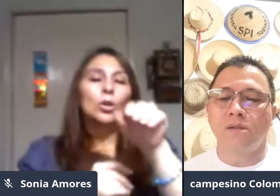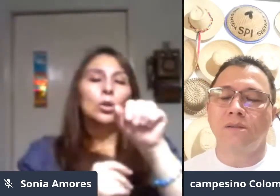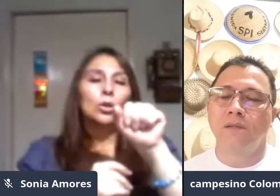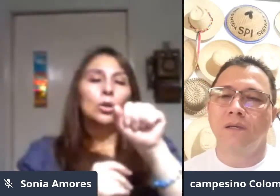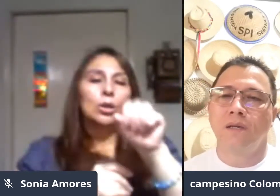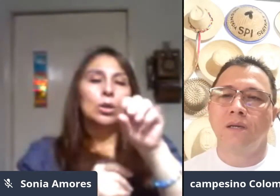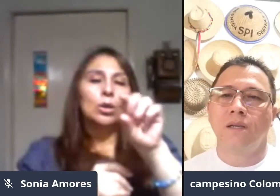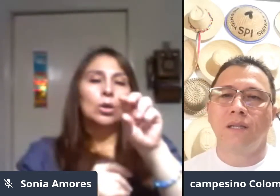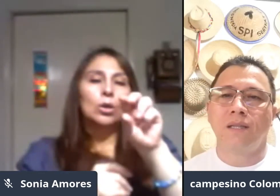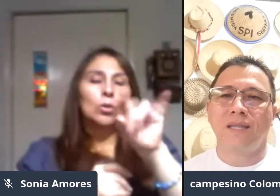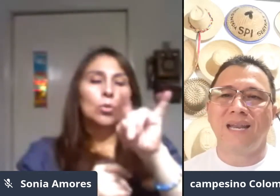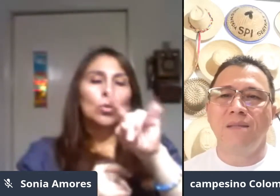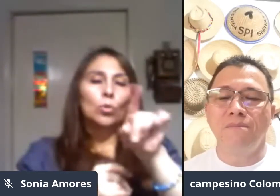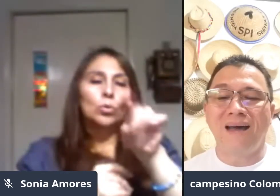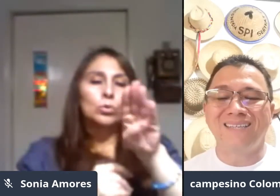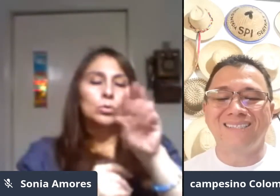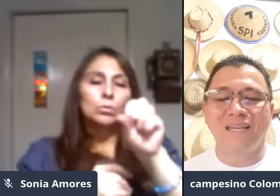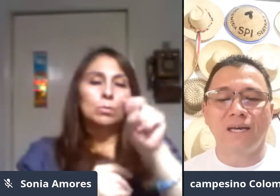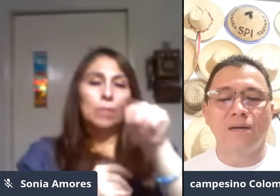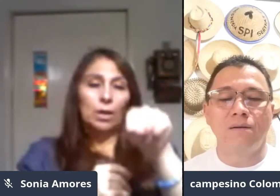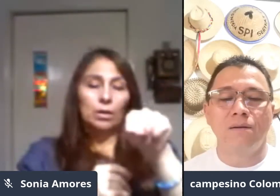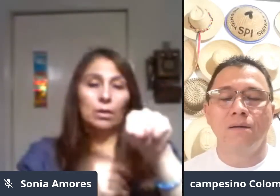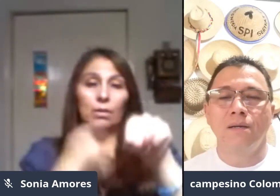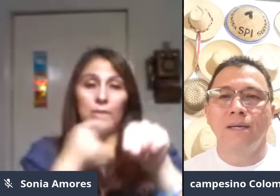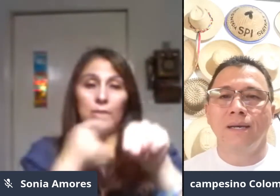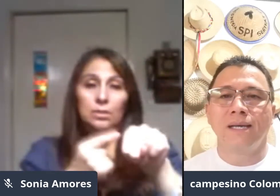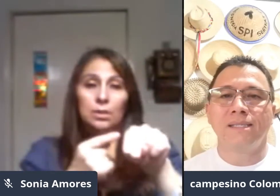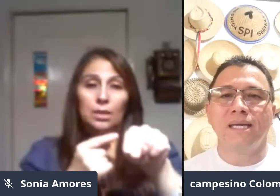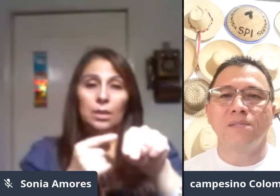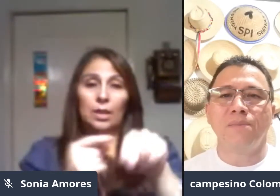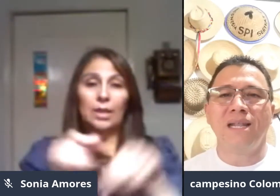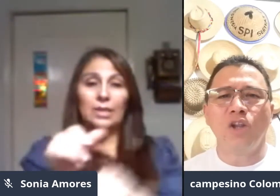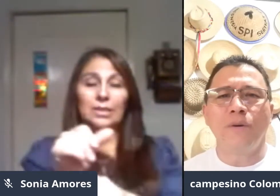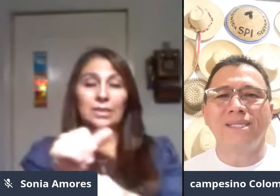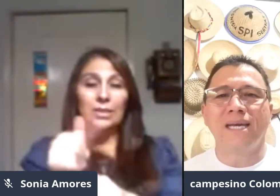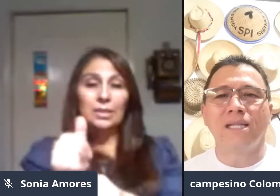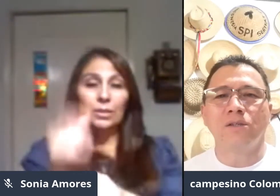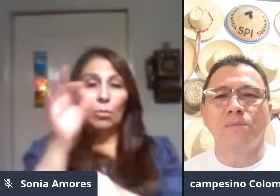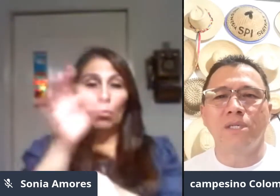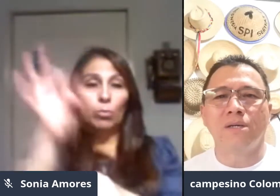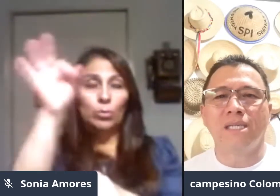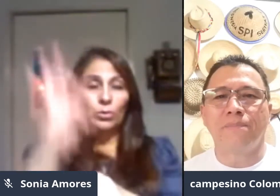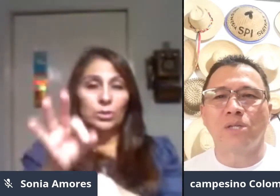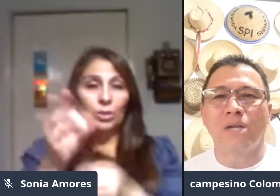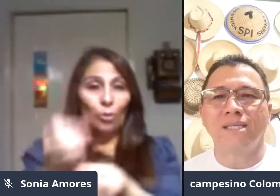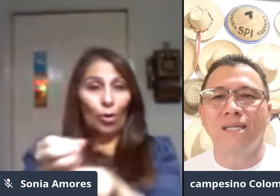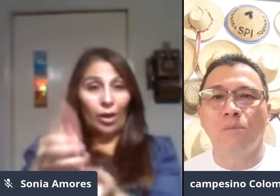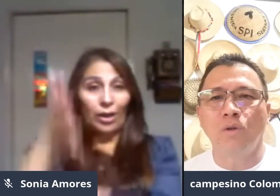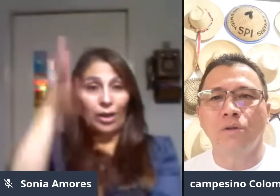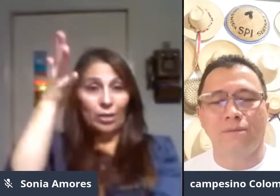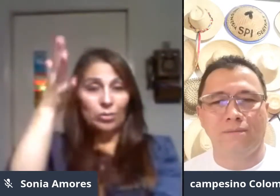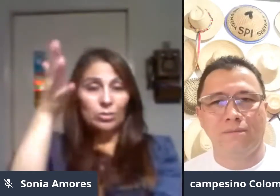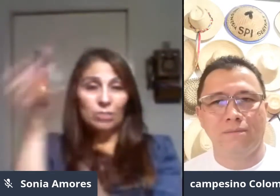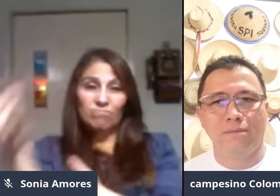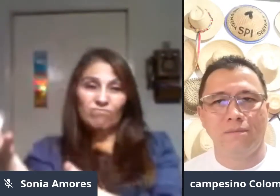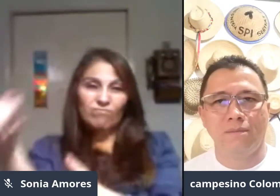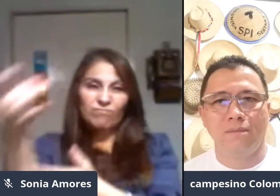los ricos tienen más dinero que 6.900 millones de personas en el